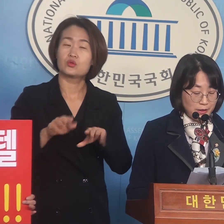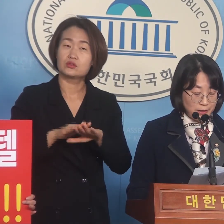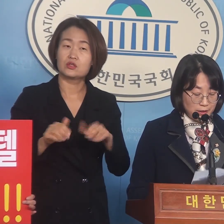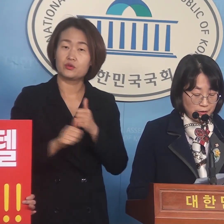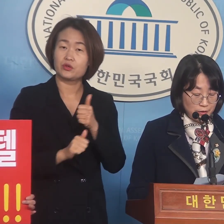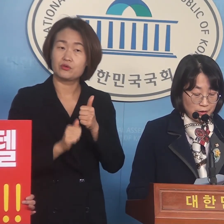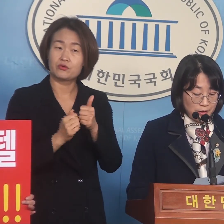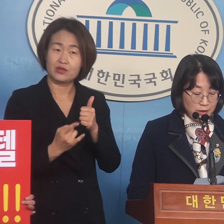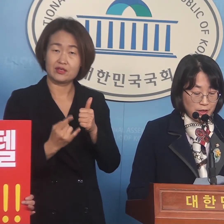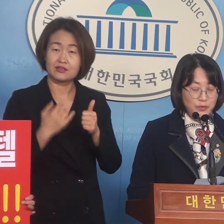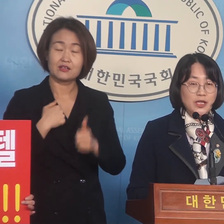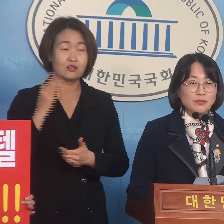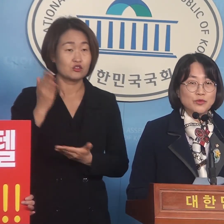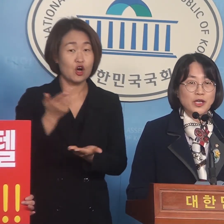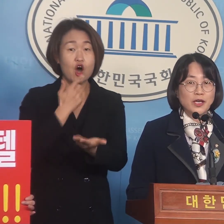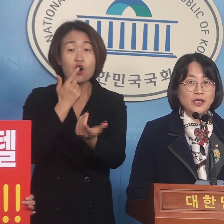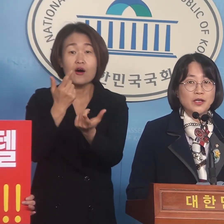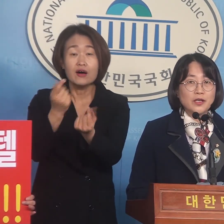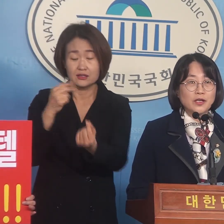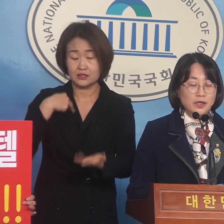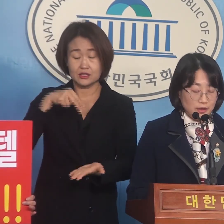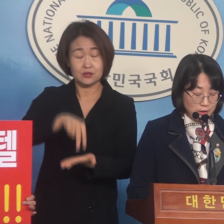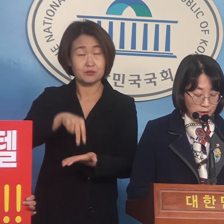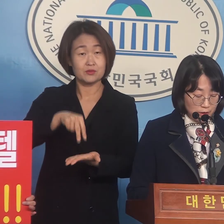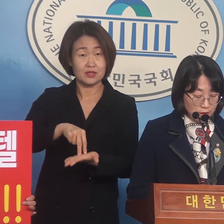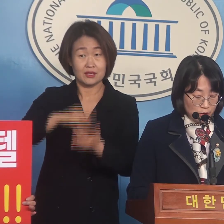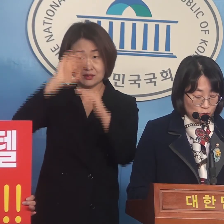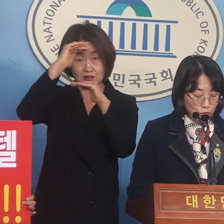공동대책위원회에서 밝힌 입장문의